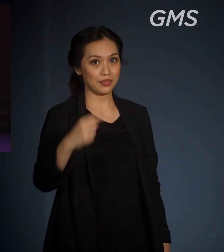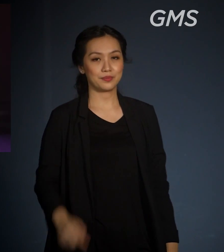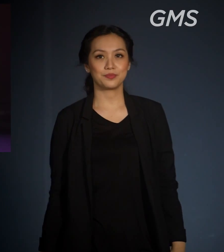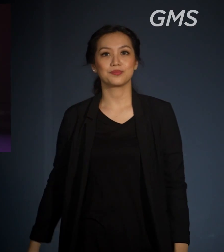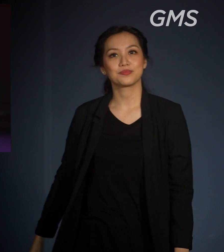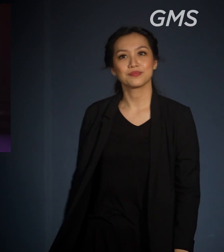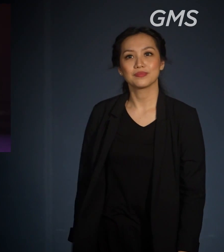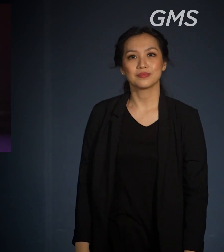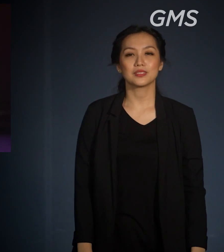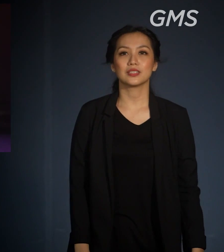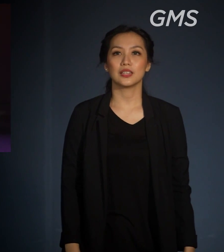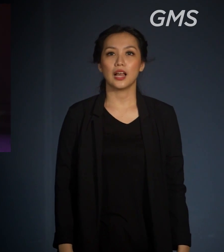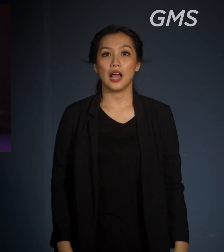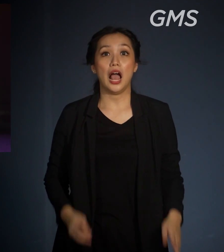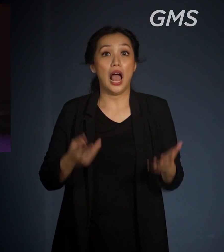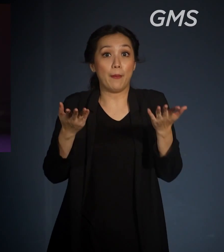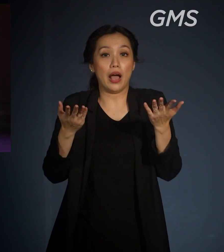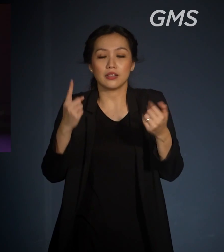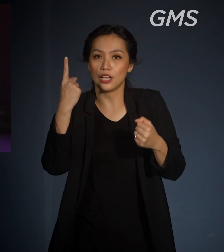necessity. Apa artinya?